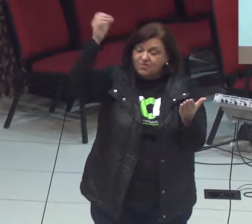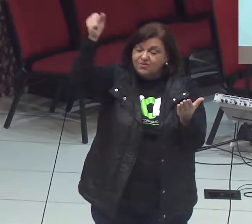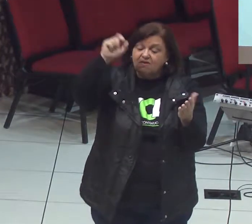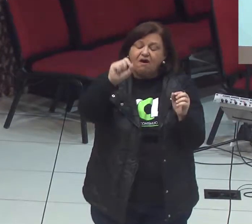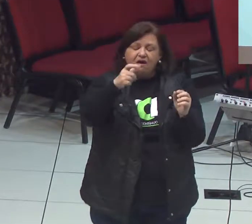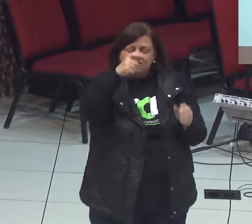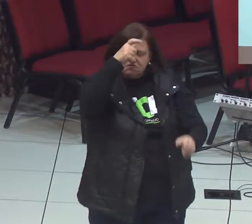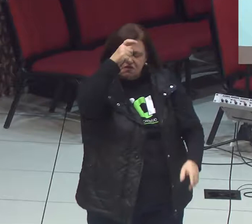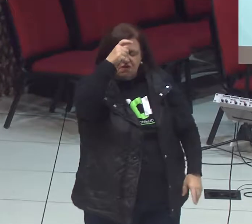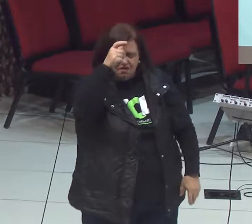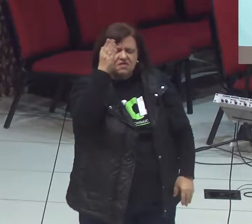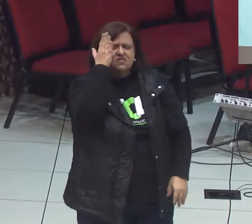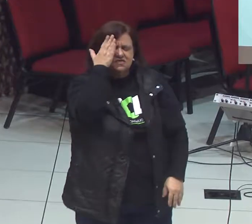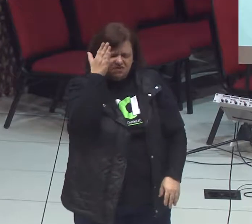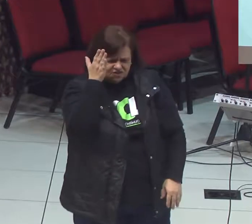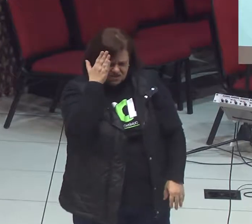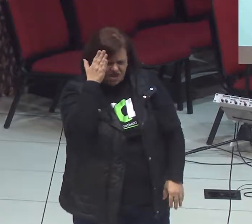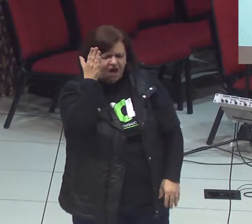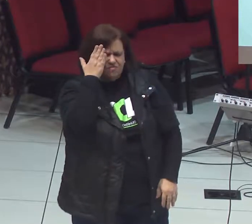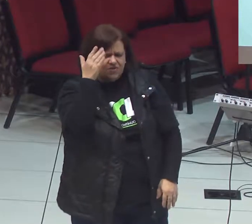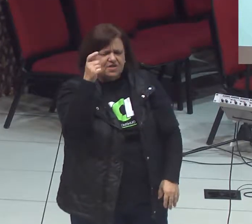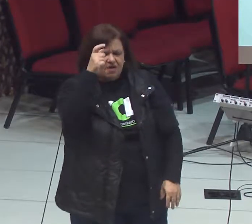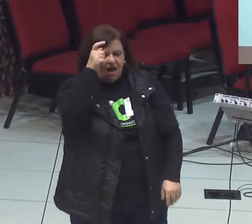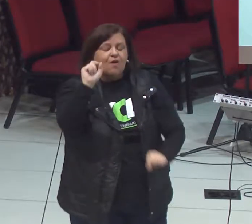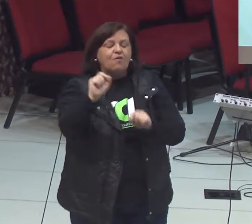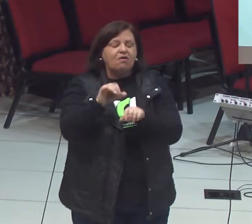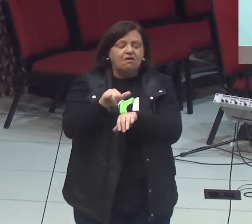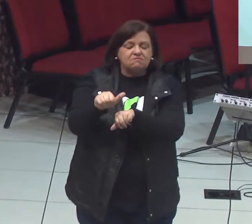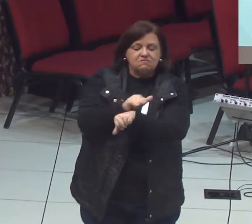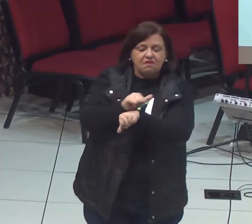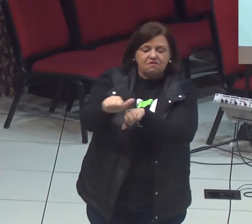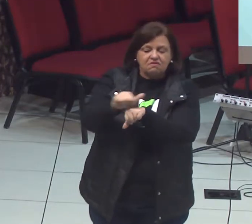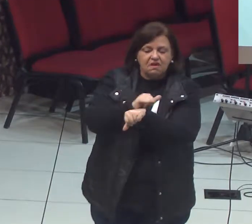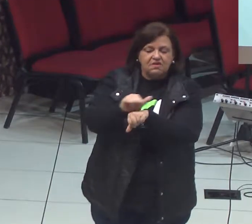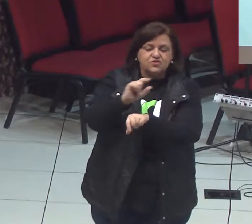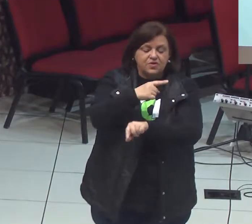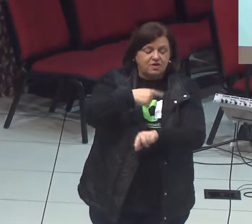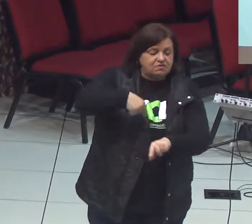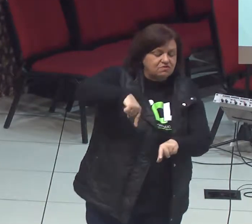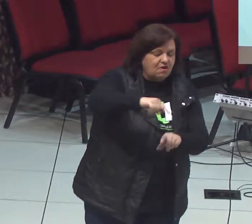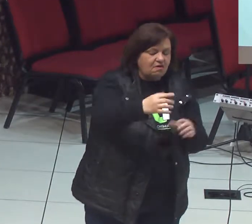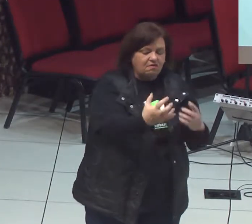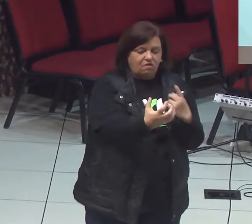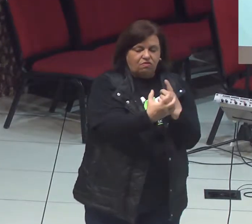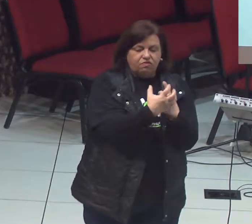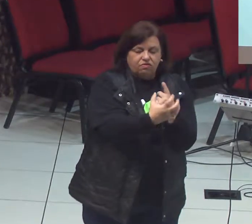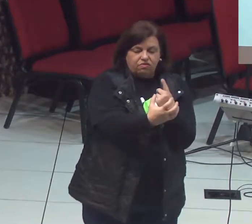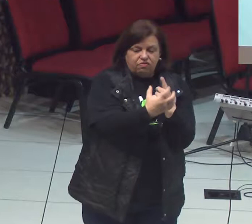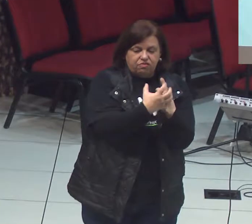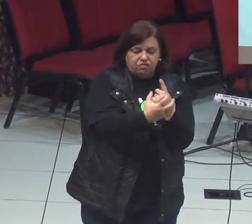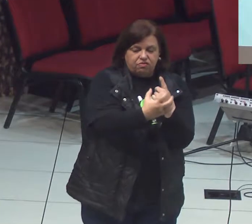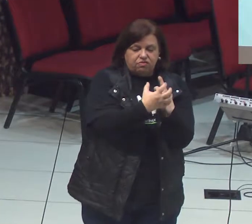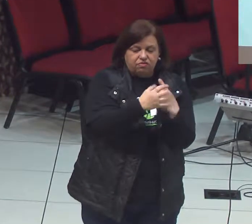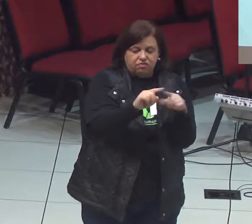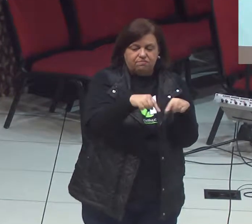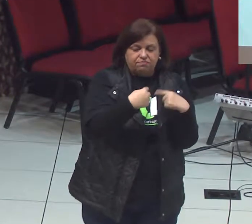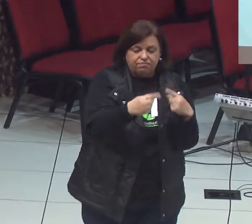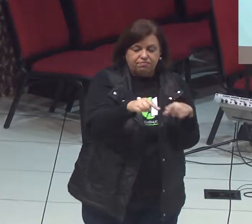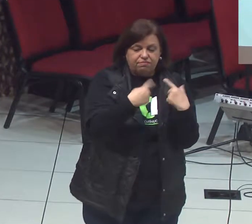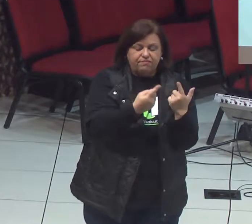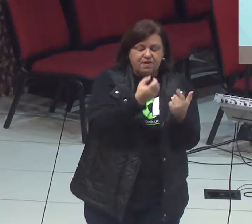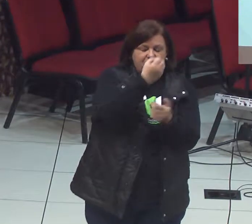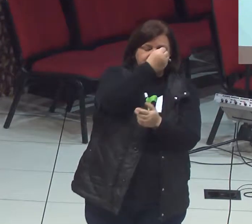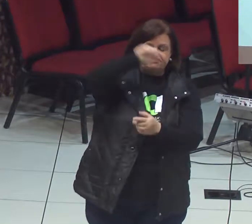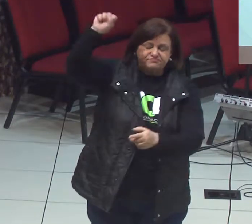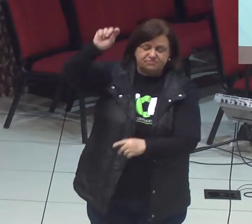os meios fazer com que nós tropecemos em desobedecer a Deus. E no que diz respeito ao